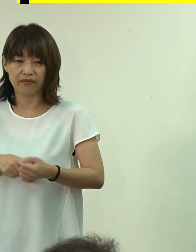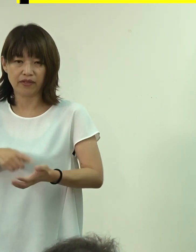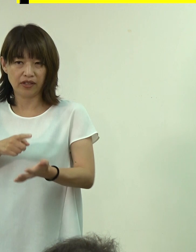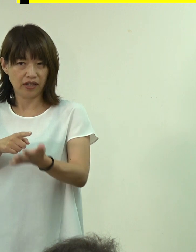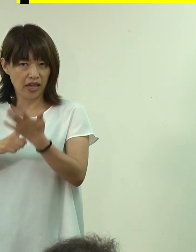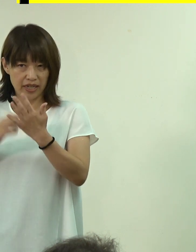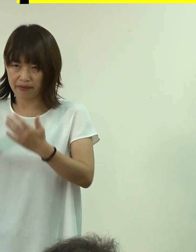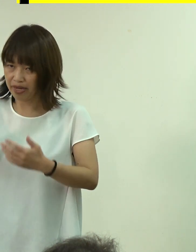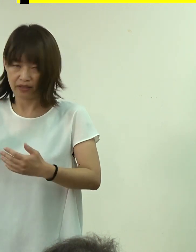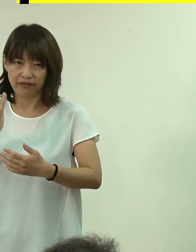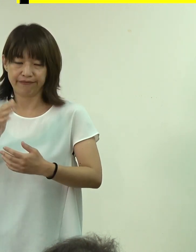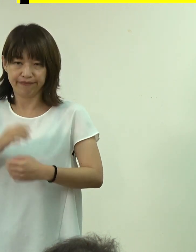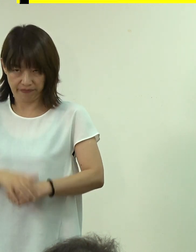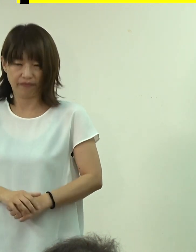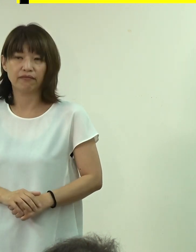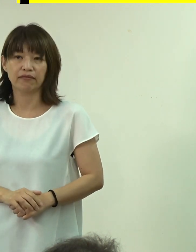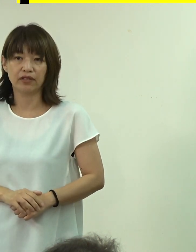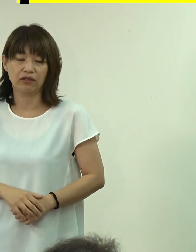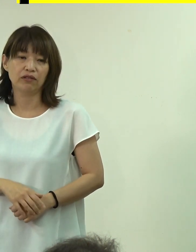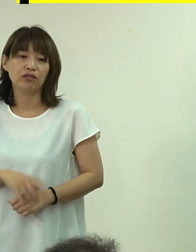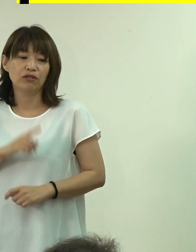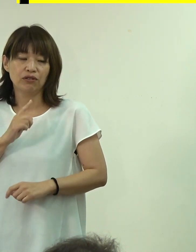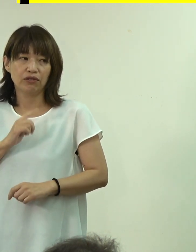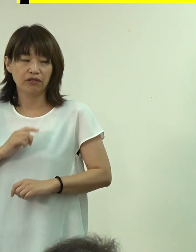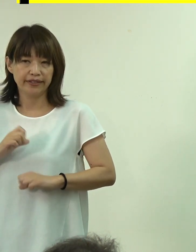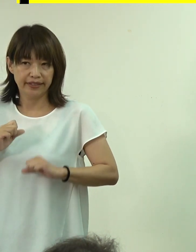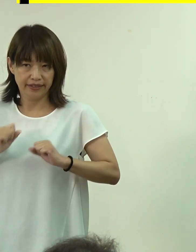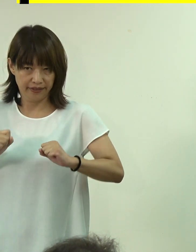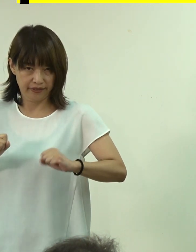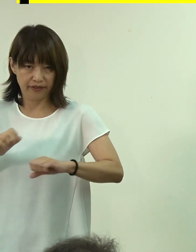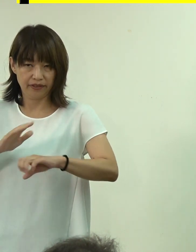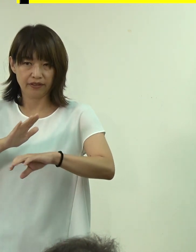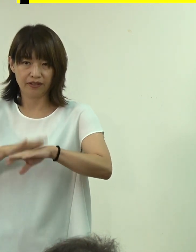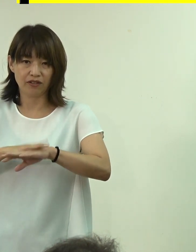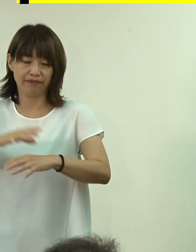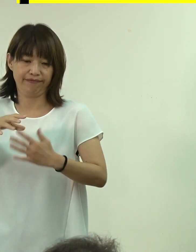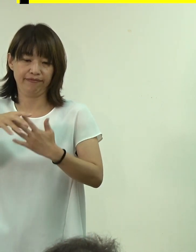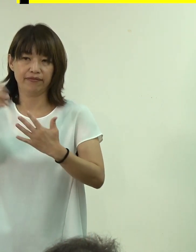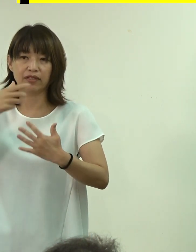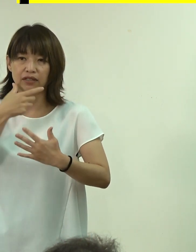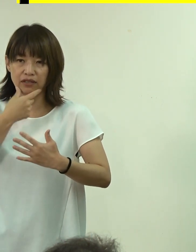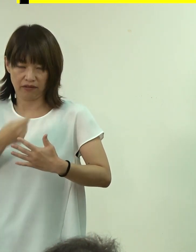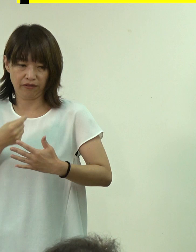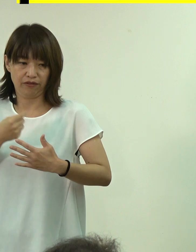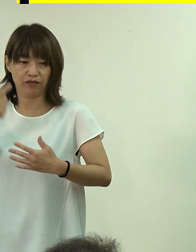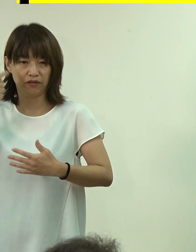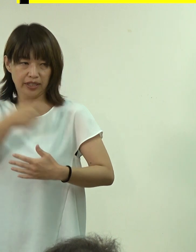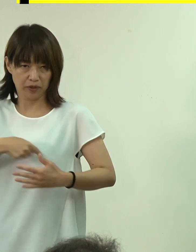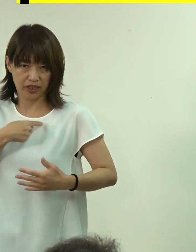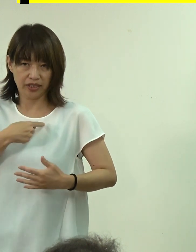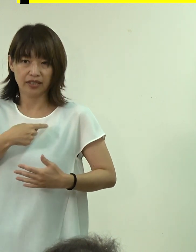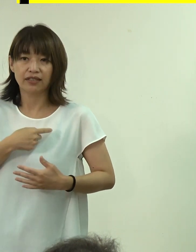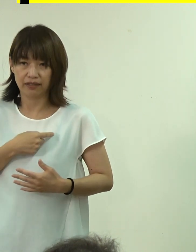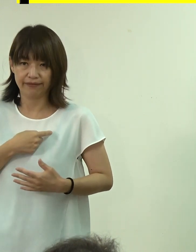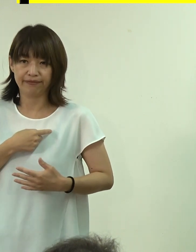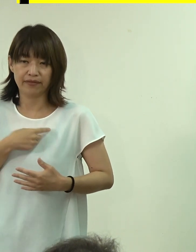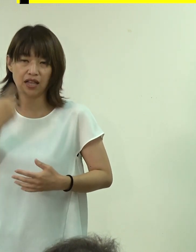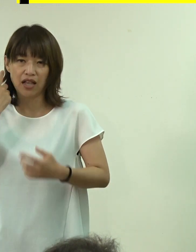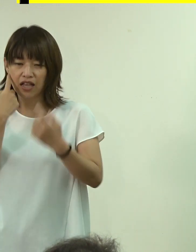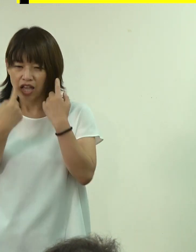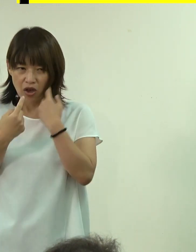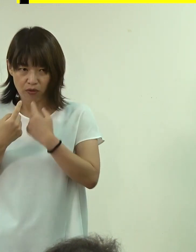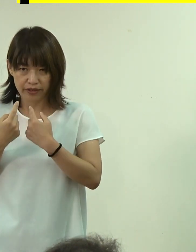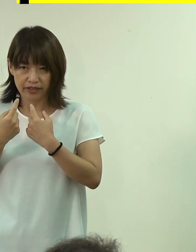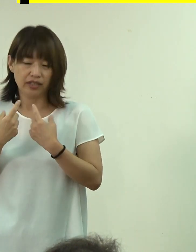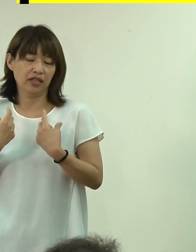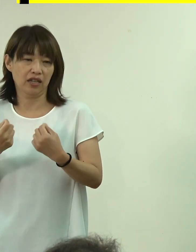あきらめないそういった生き方を選択したいという思いでケアをしながら